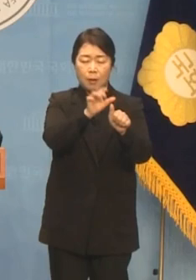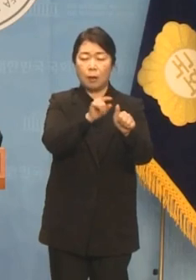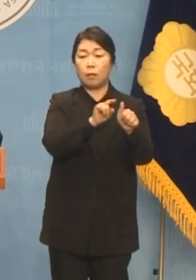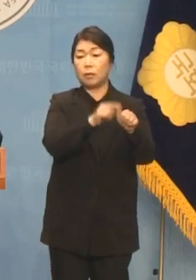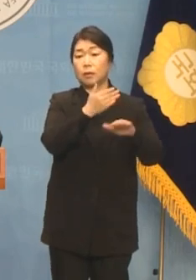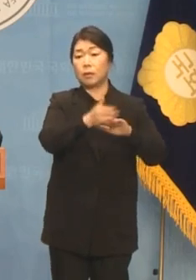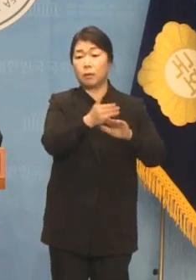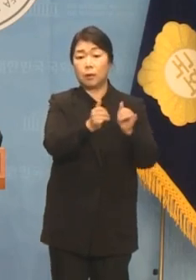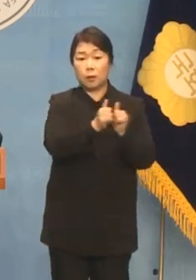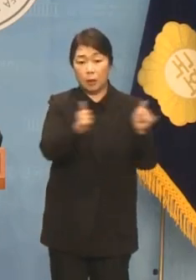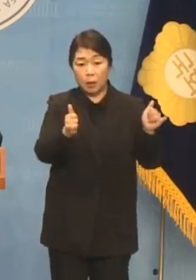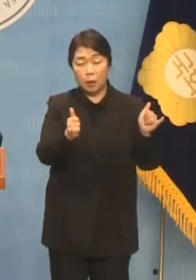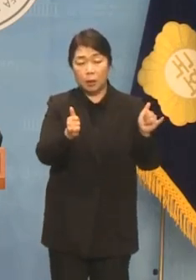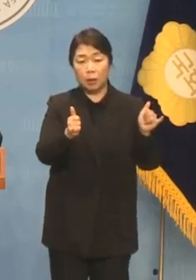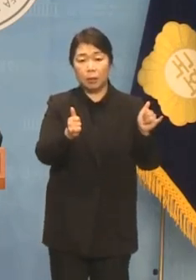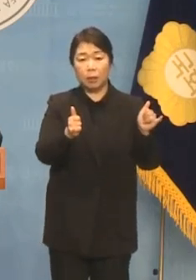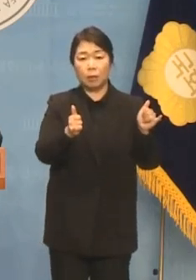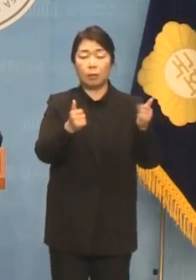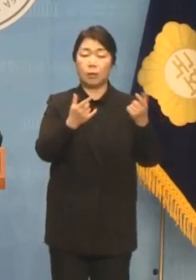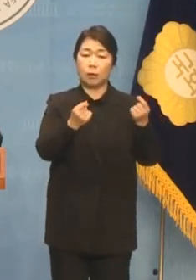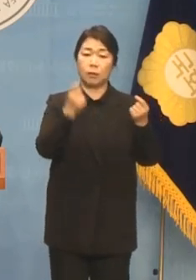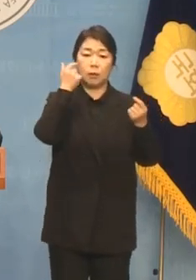등극할 등극할